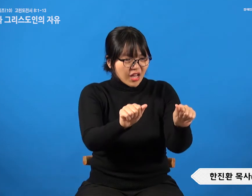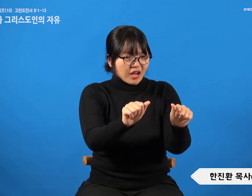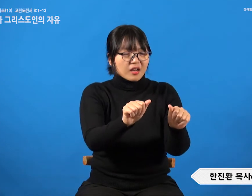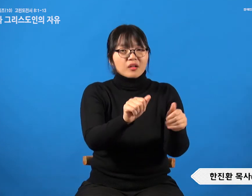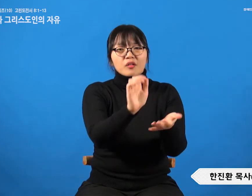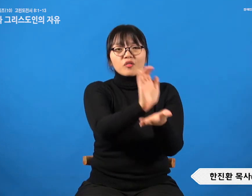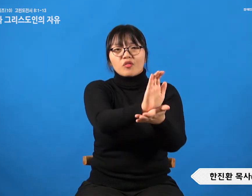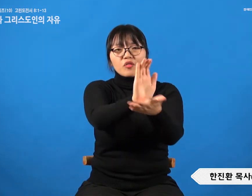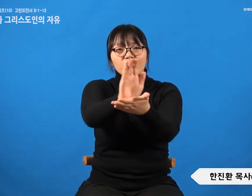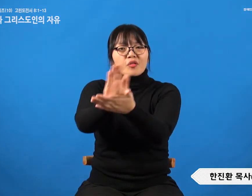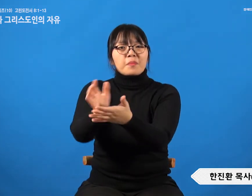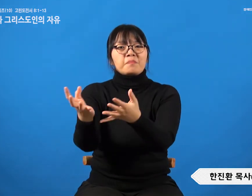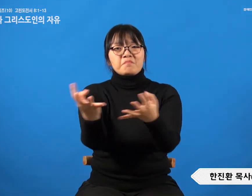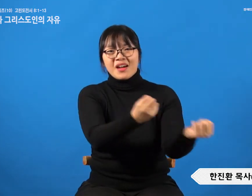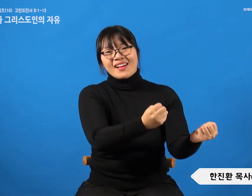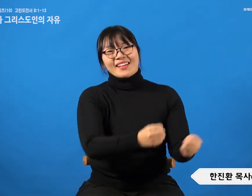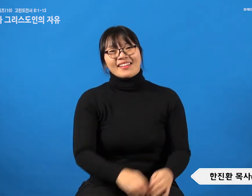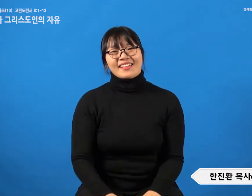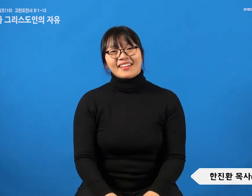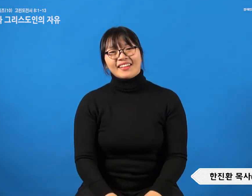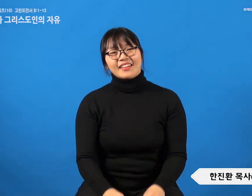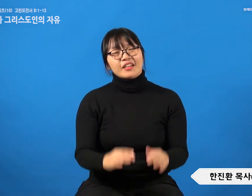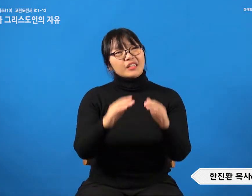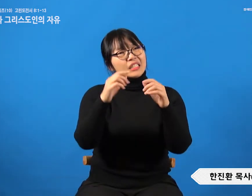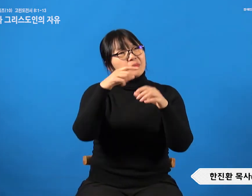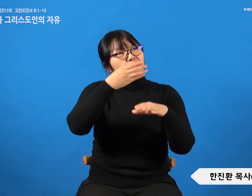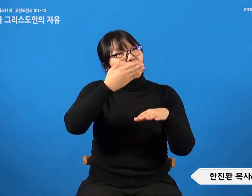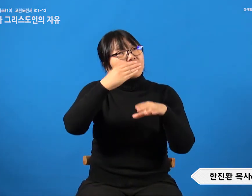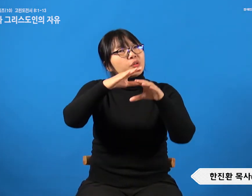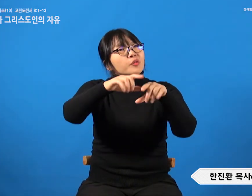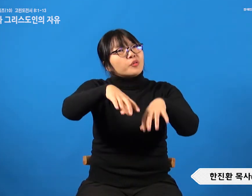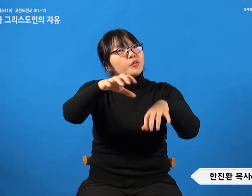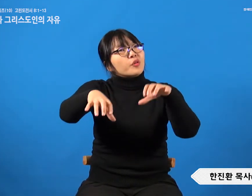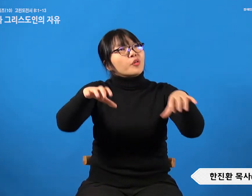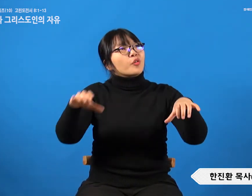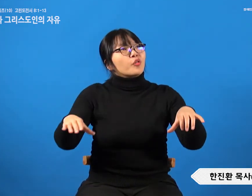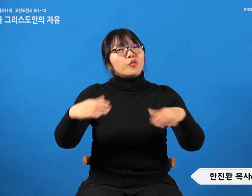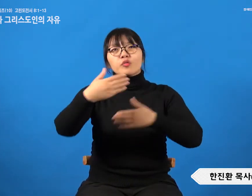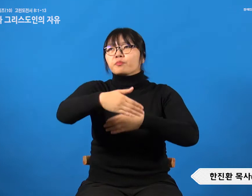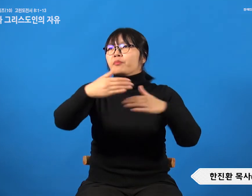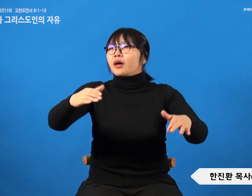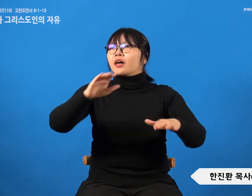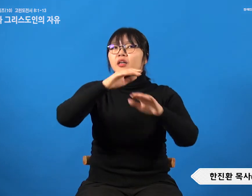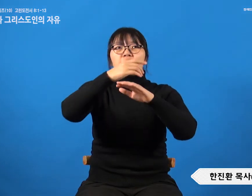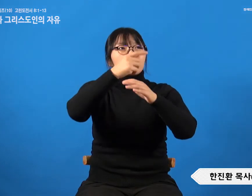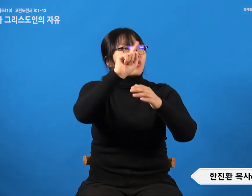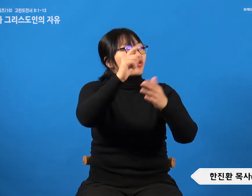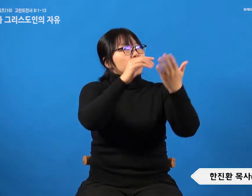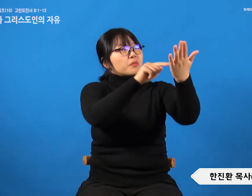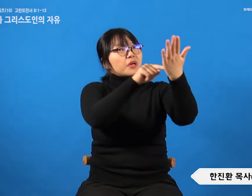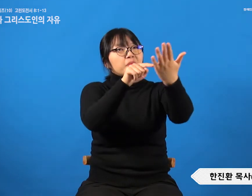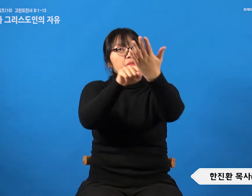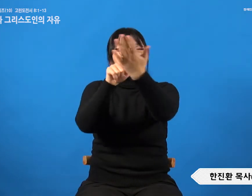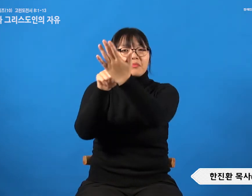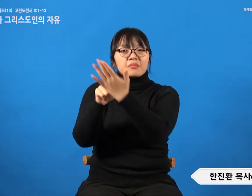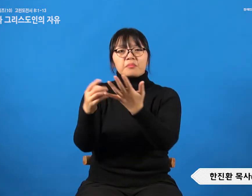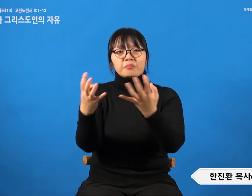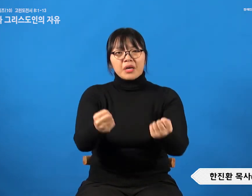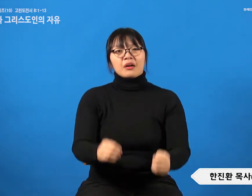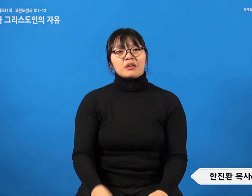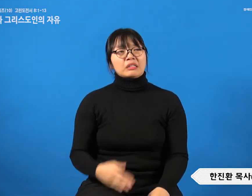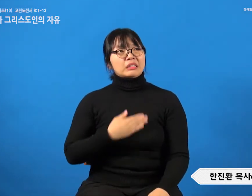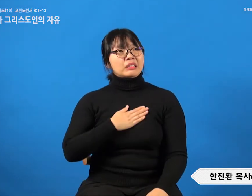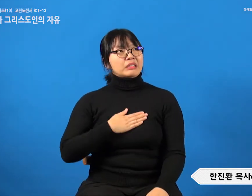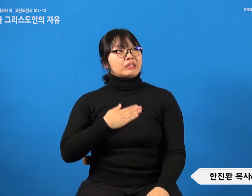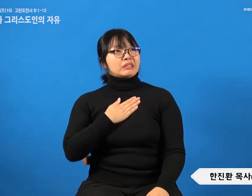나라니까 식당마다 입구에 불상이 있고 안에 들어가도 조그만 불상들 여기저기 이렇게 진열을 해놓았습니다.